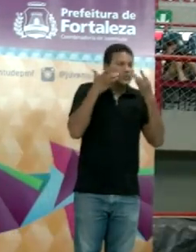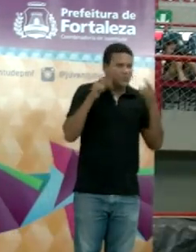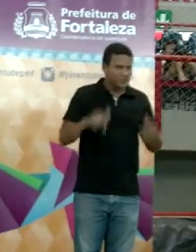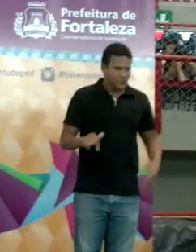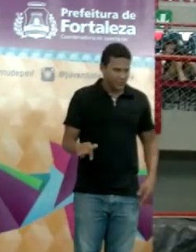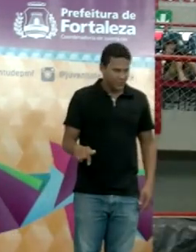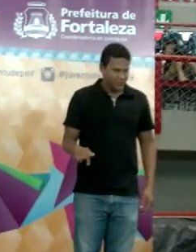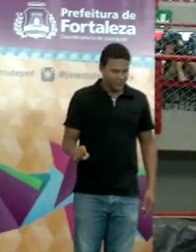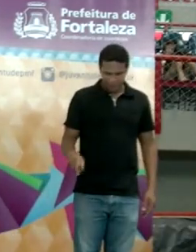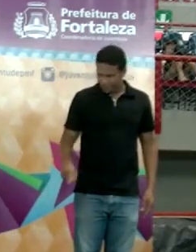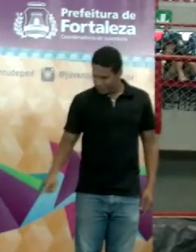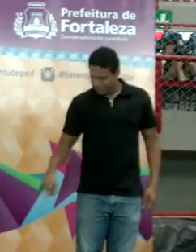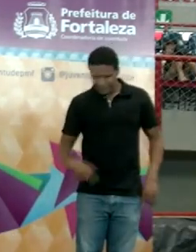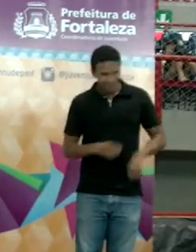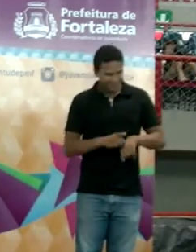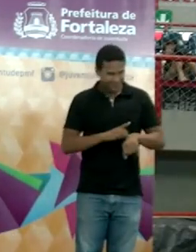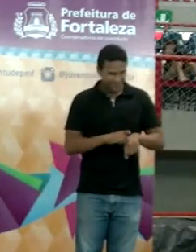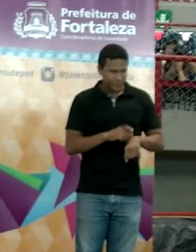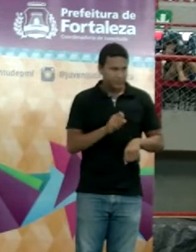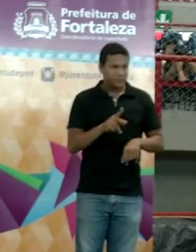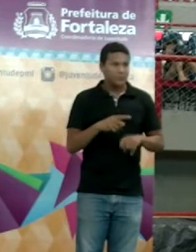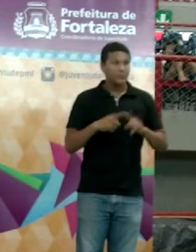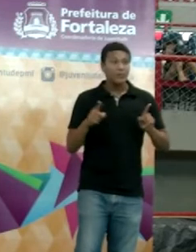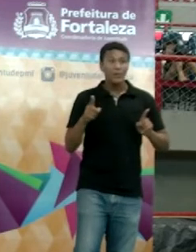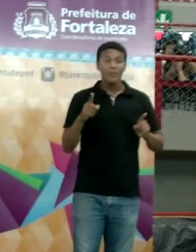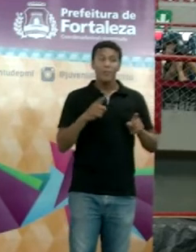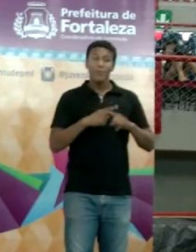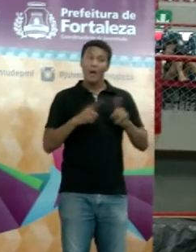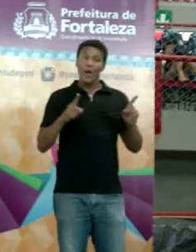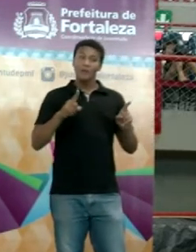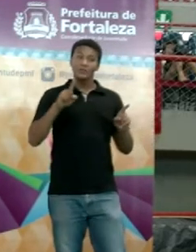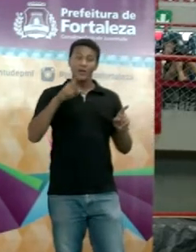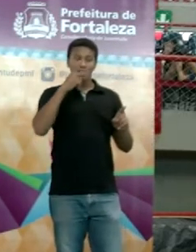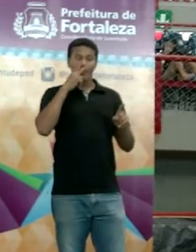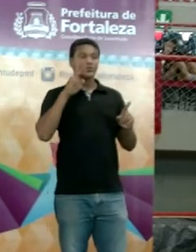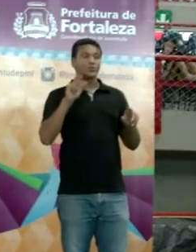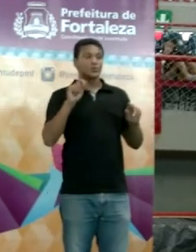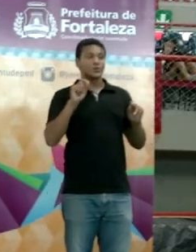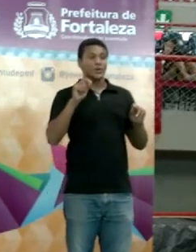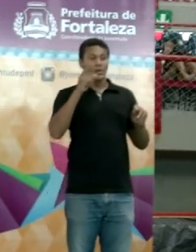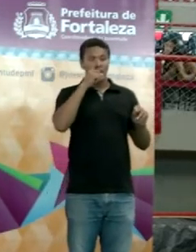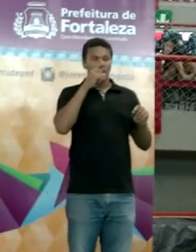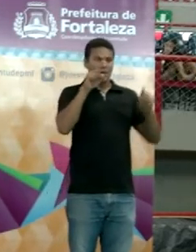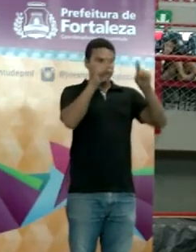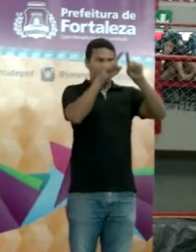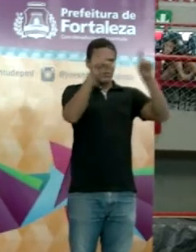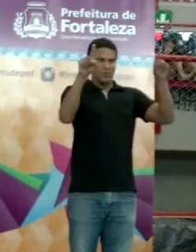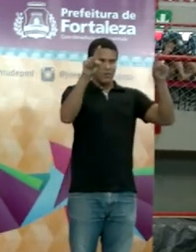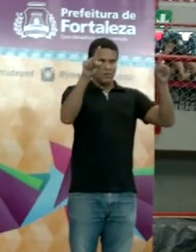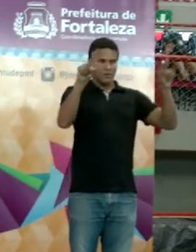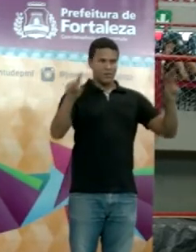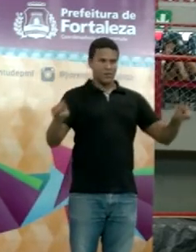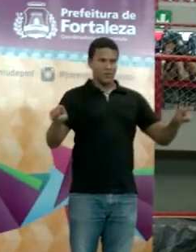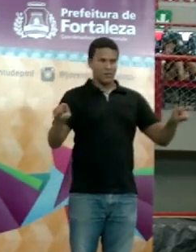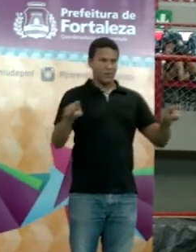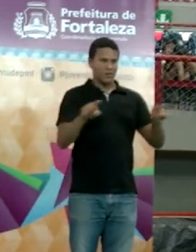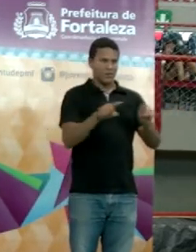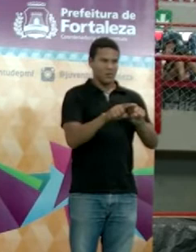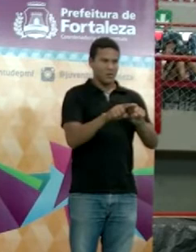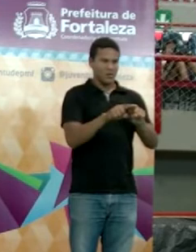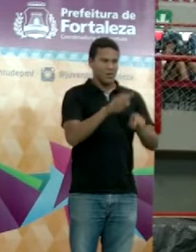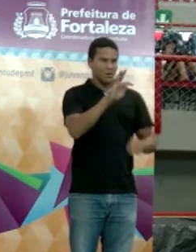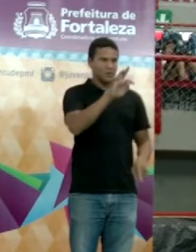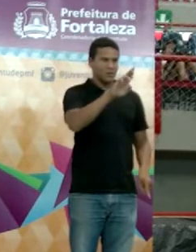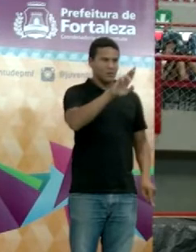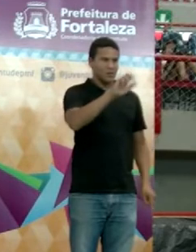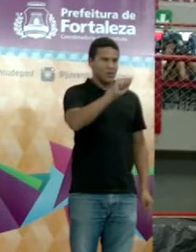disse que esse palco de teatro tem a forma de um trapézio. Tem a forma de um